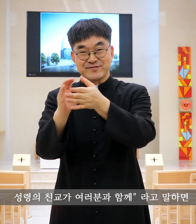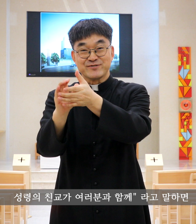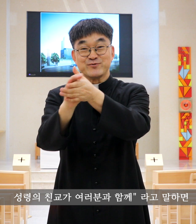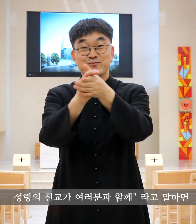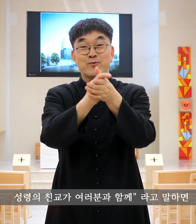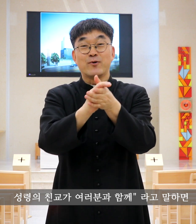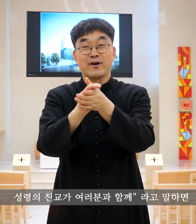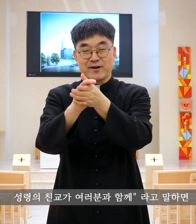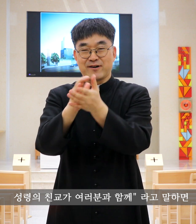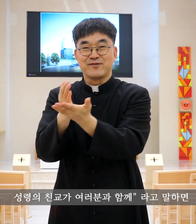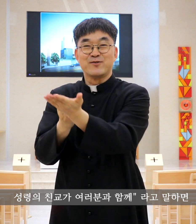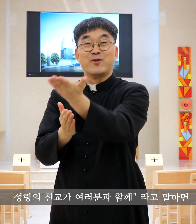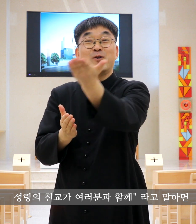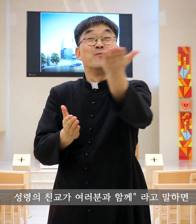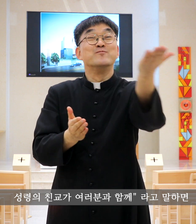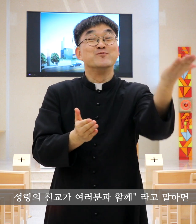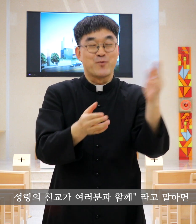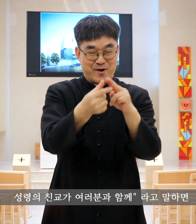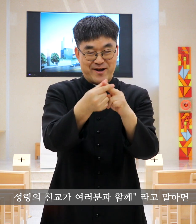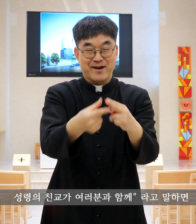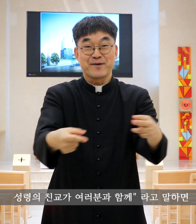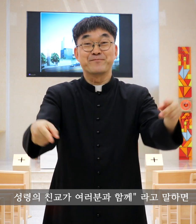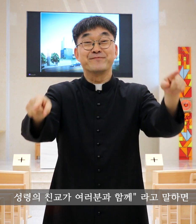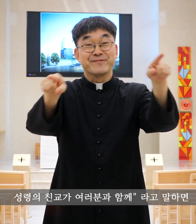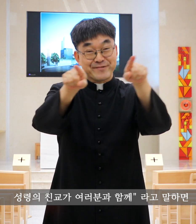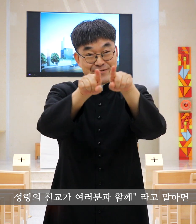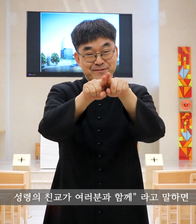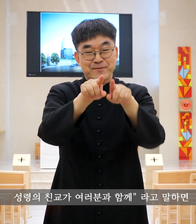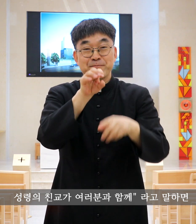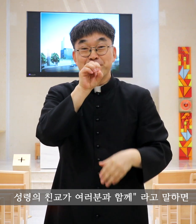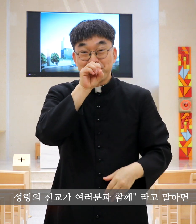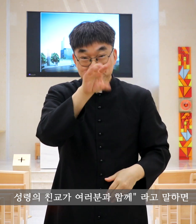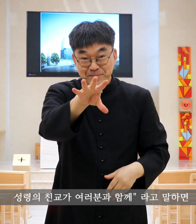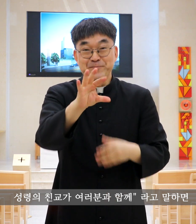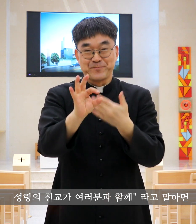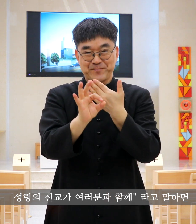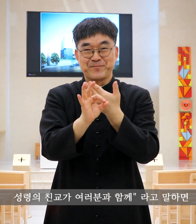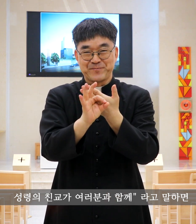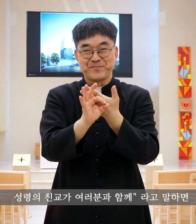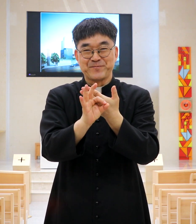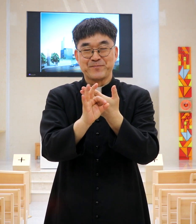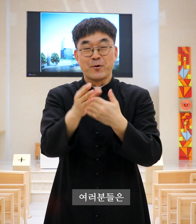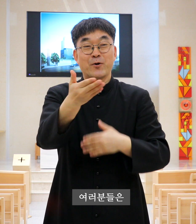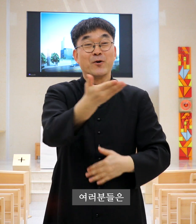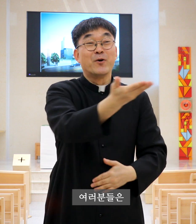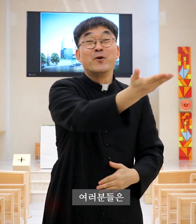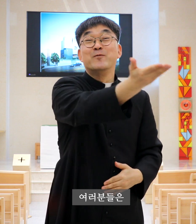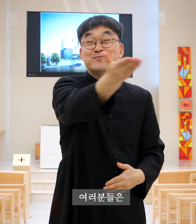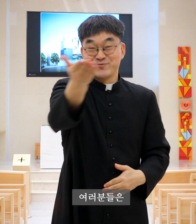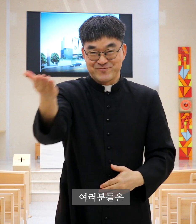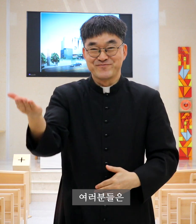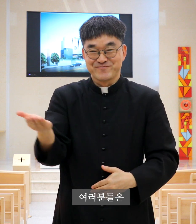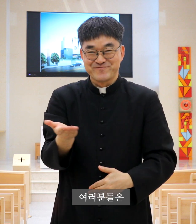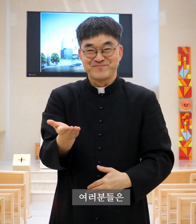친교가 여러분과 함께 라고 말하면 여러분들은